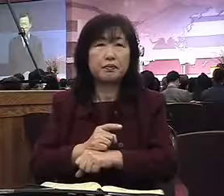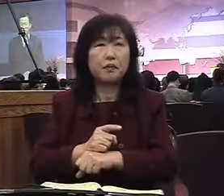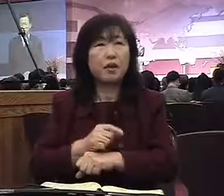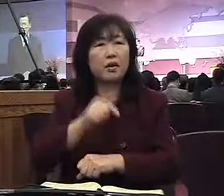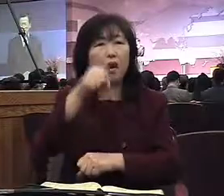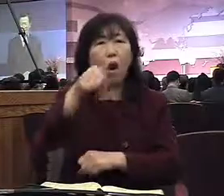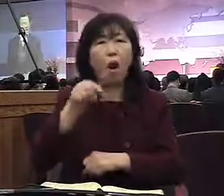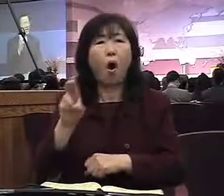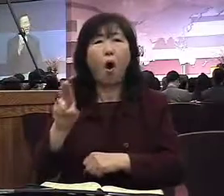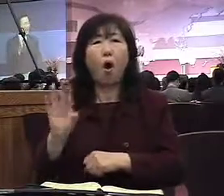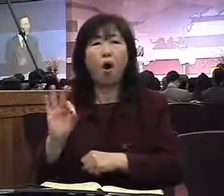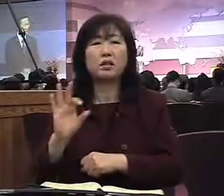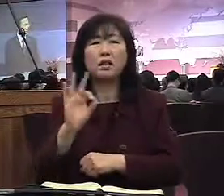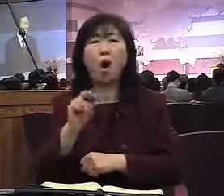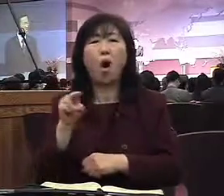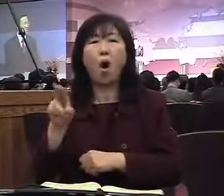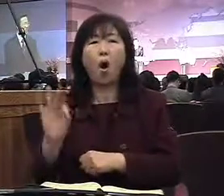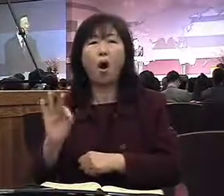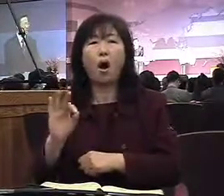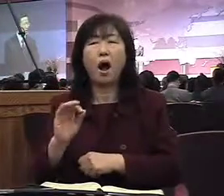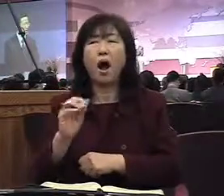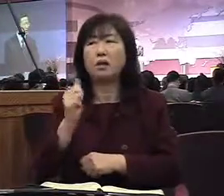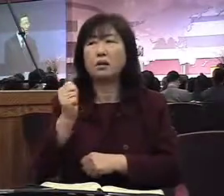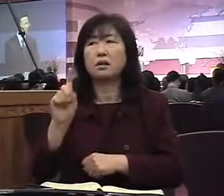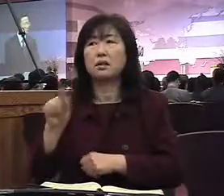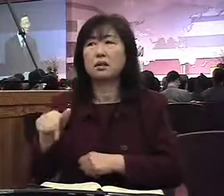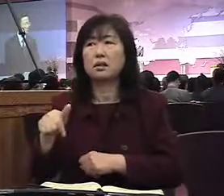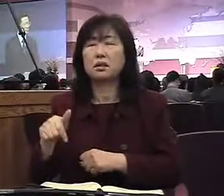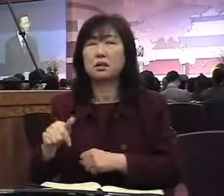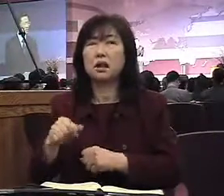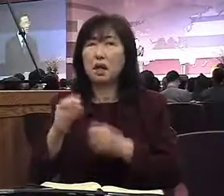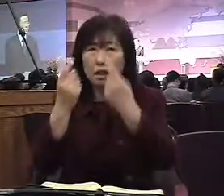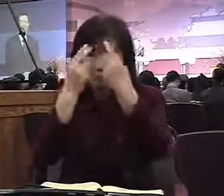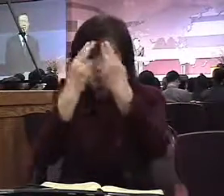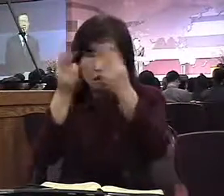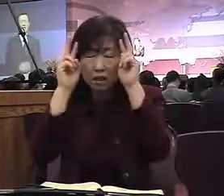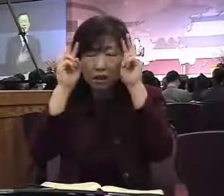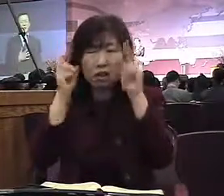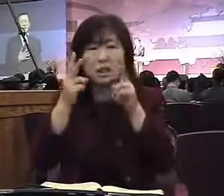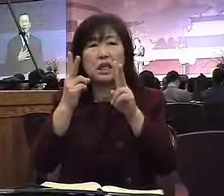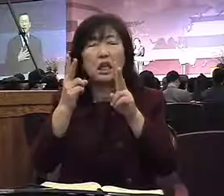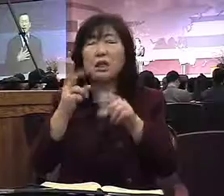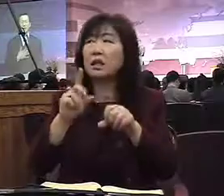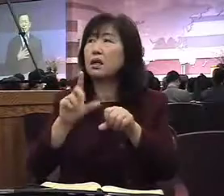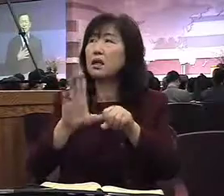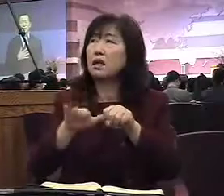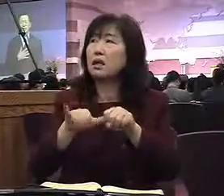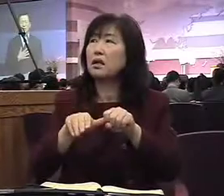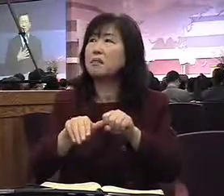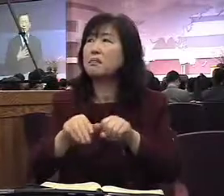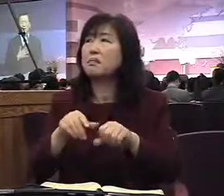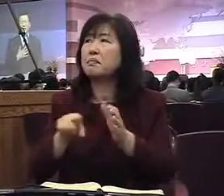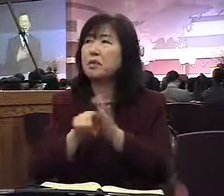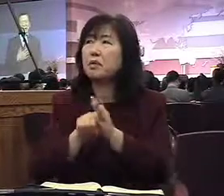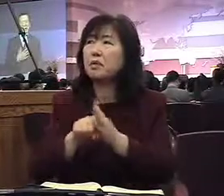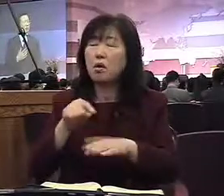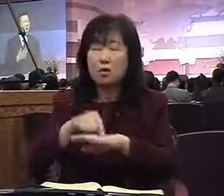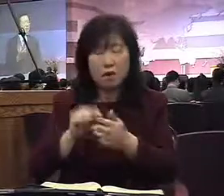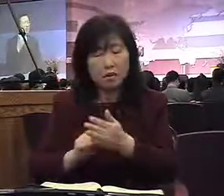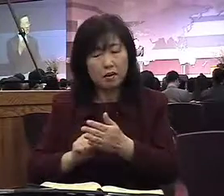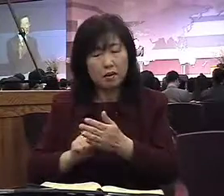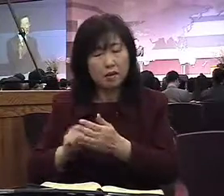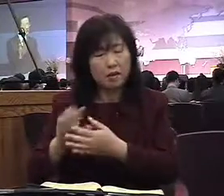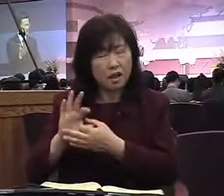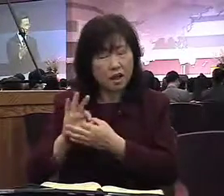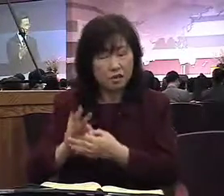공부하고 있었습니다. 2학년 때였었는데 저는 늘 제가 마음 가운데 믿음으로 늘 생각하고 있던